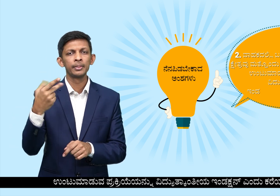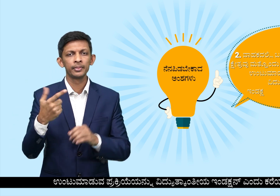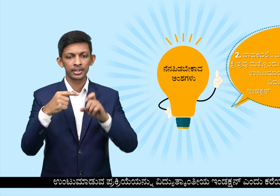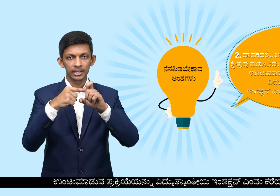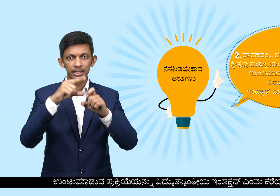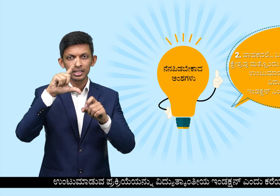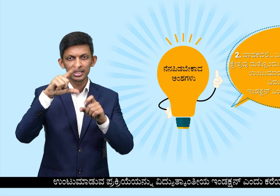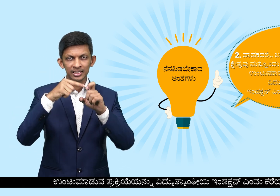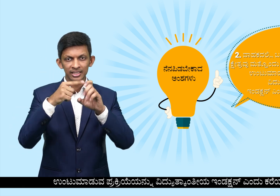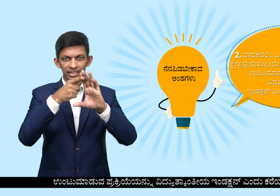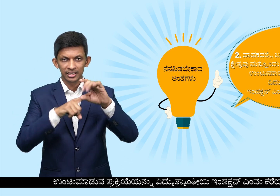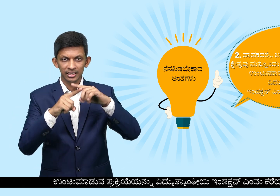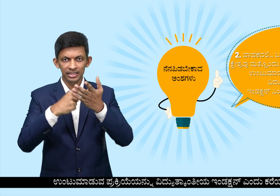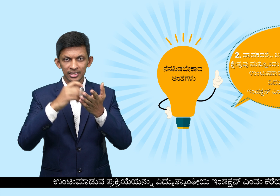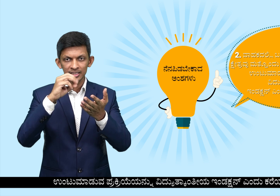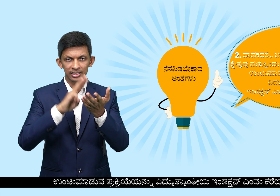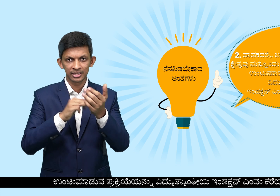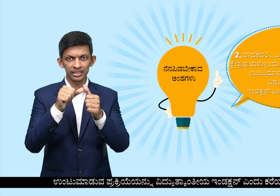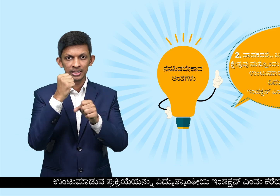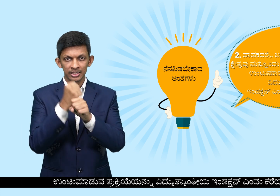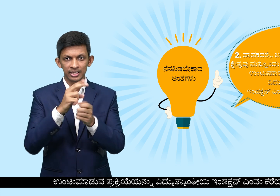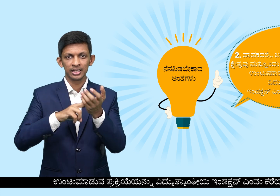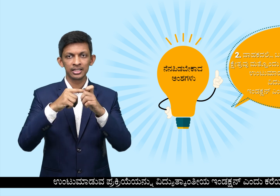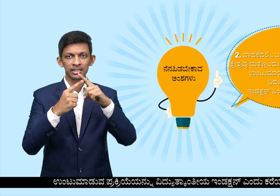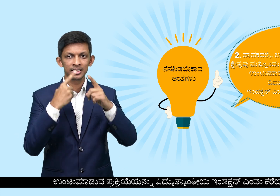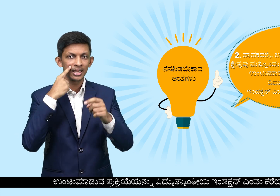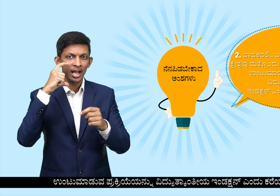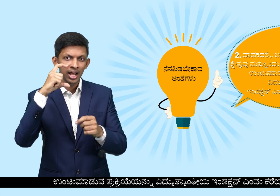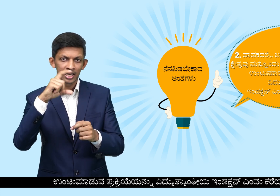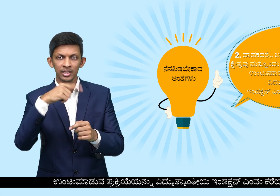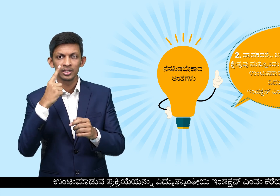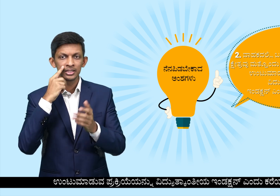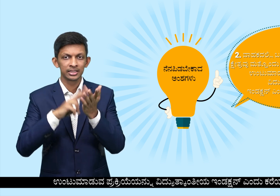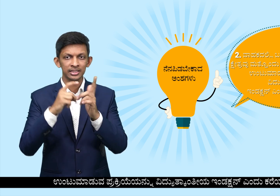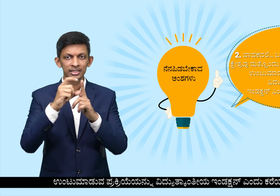ಪ್ರಕ್ರಿಯೆಯನ್ನು ವಿದ್ಯುತ್ಕಾಂತೀಯ ಇಂಡಕ್ಷನ್ ಎಂದು ಕರೆಯಲಾಗುತ್ತದೆ.